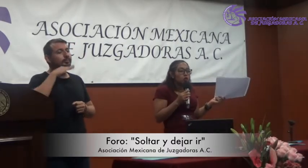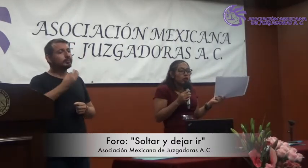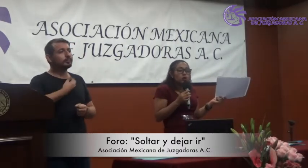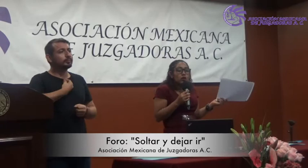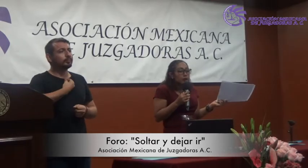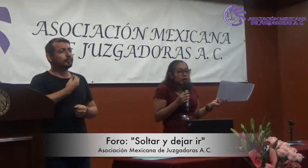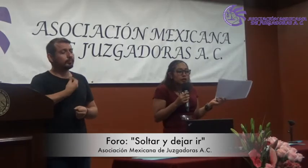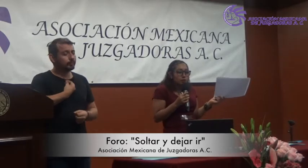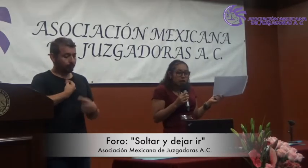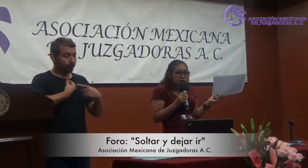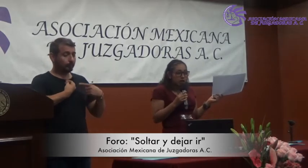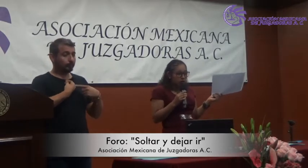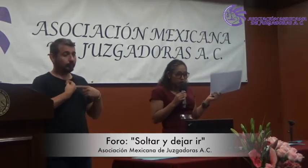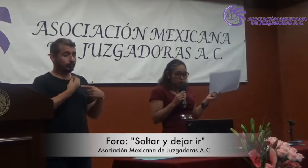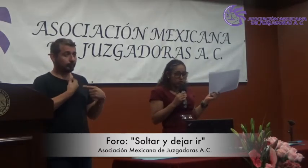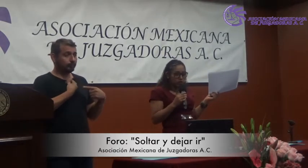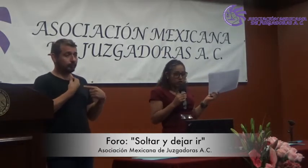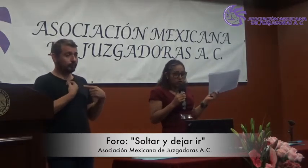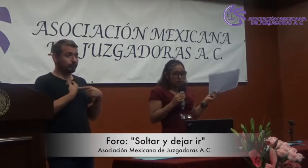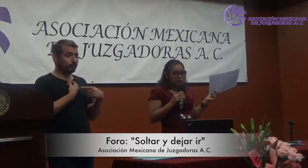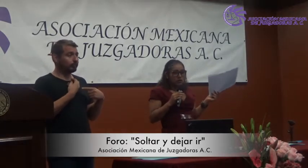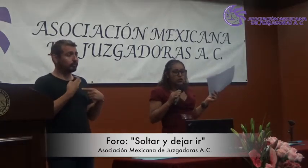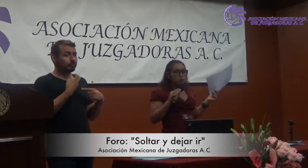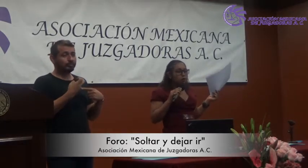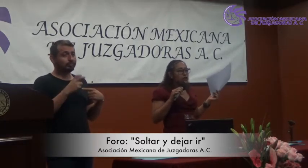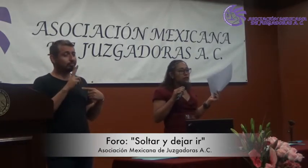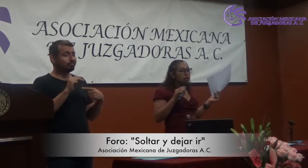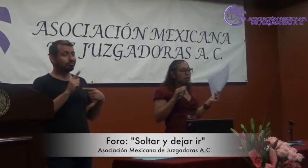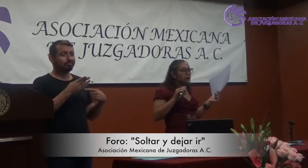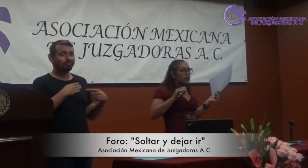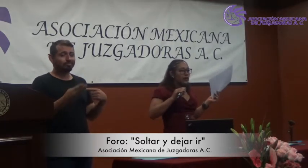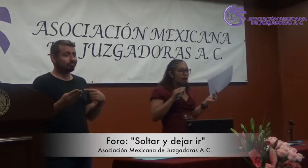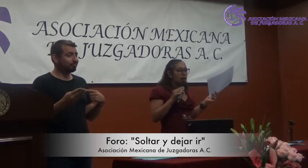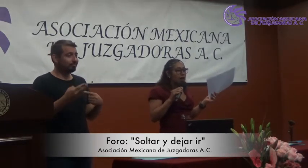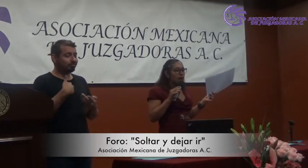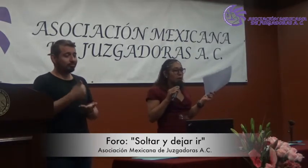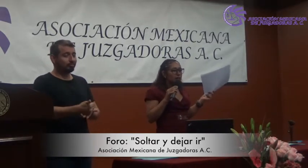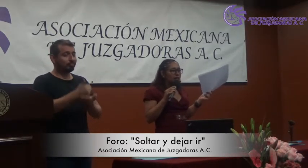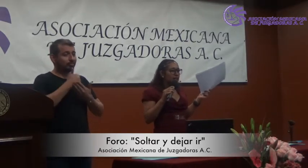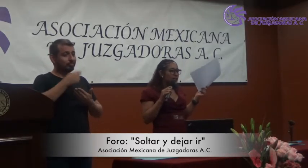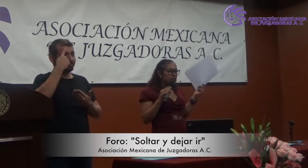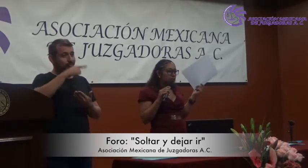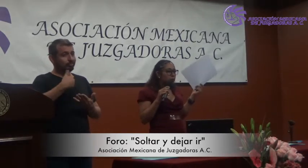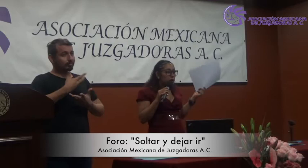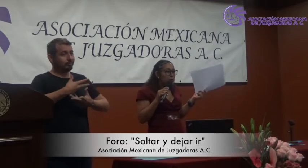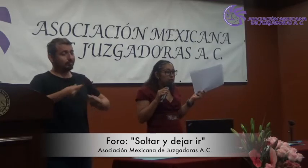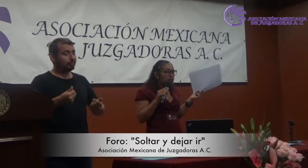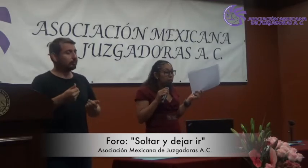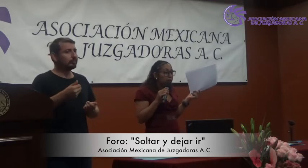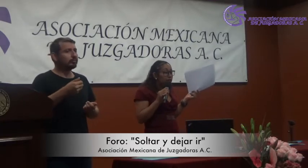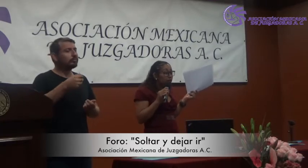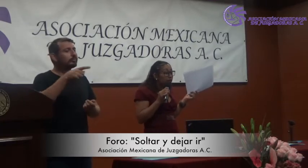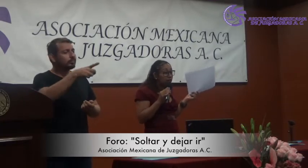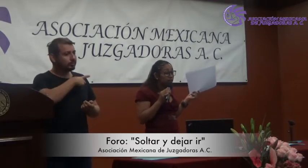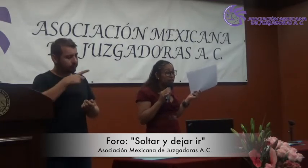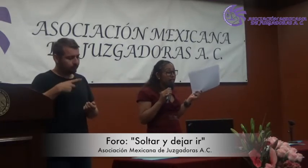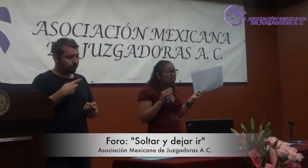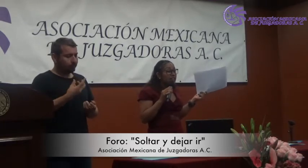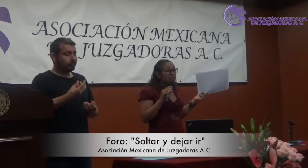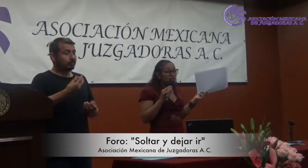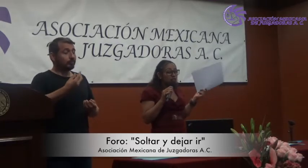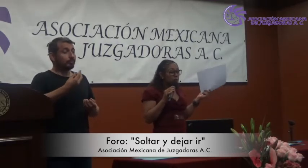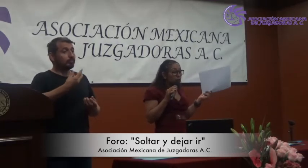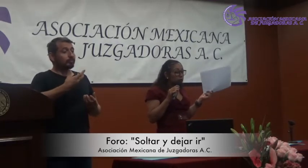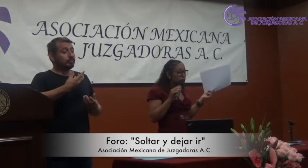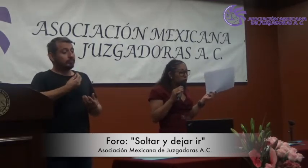eso ocurre nunca van a terminar el duelo. Es un proceso que se va a mantener, se puede mantener para toda la vida